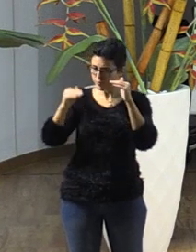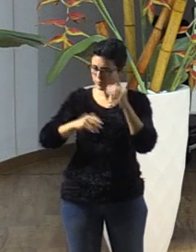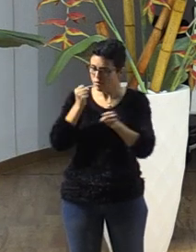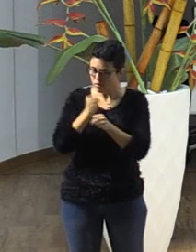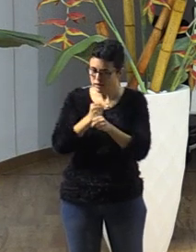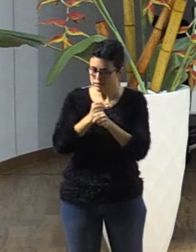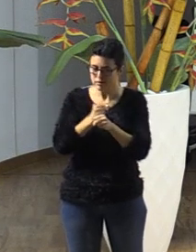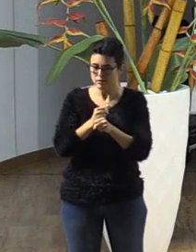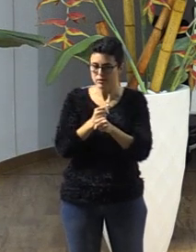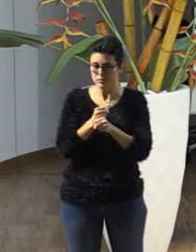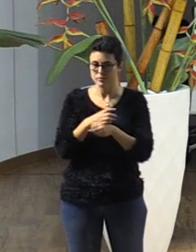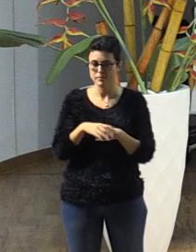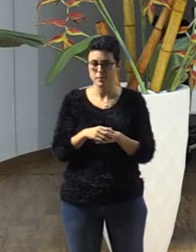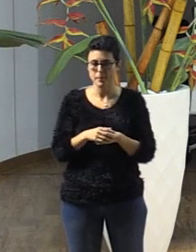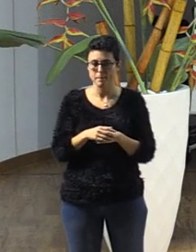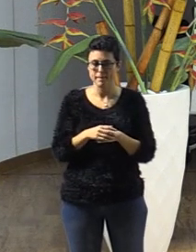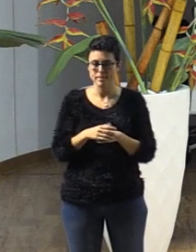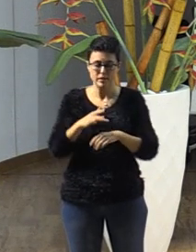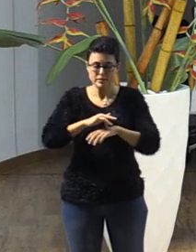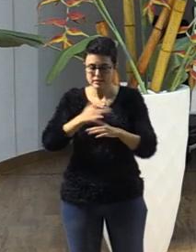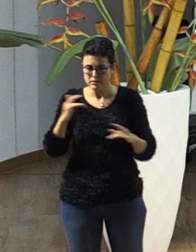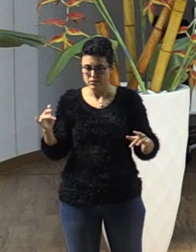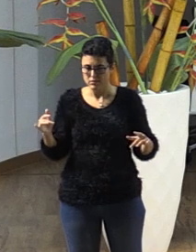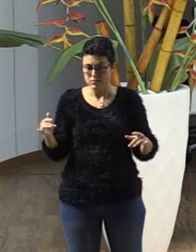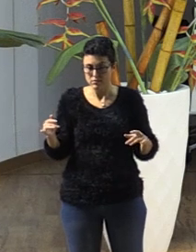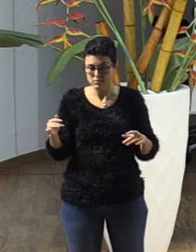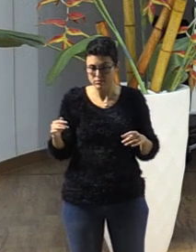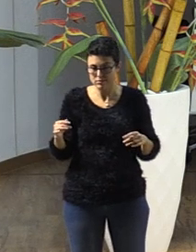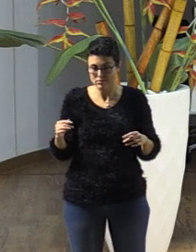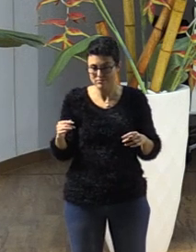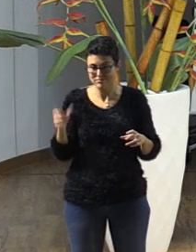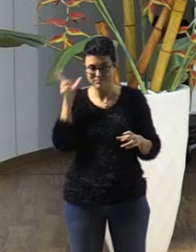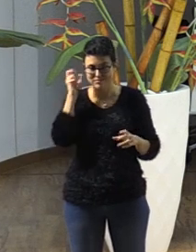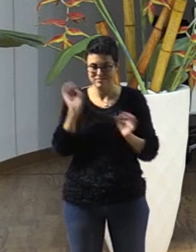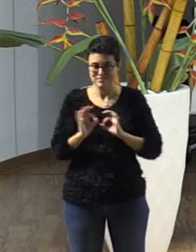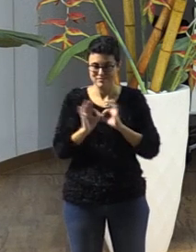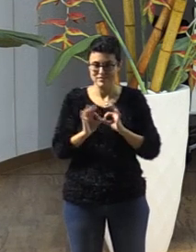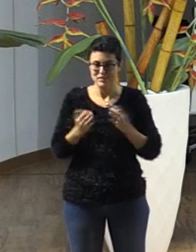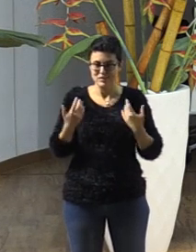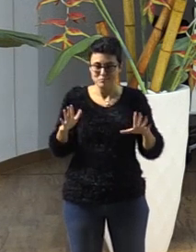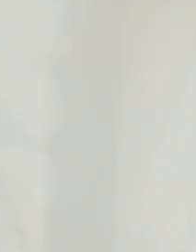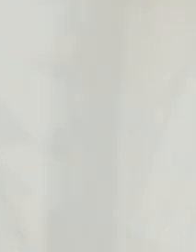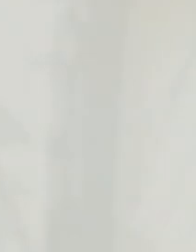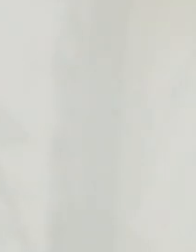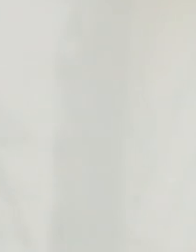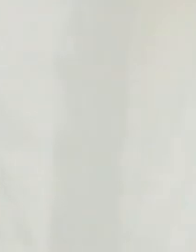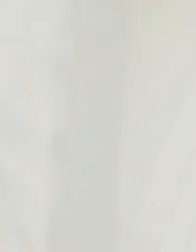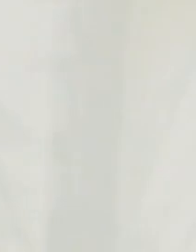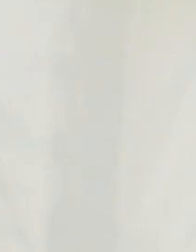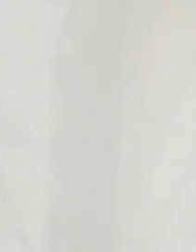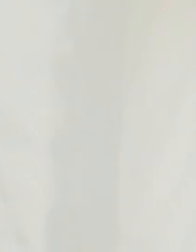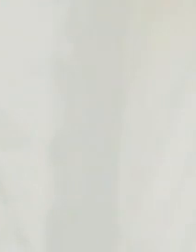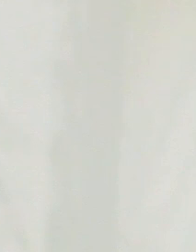la opresión, pero no desde su eliminación o desde rebajarla, sino desde otras lógicas. Y esto es importante porque también nos conecta